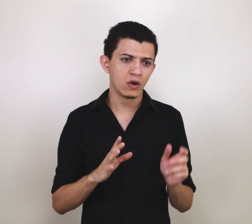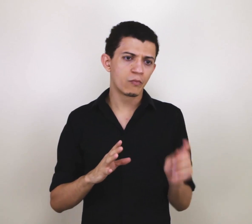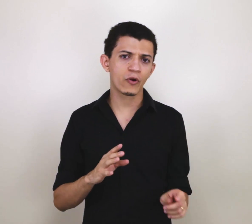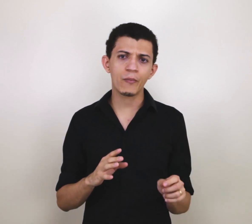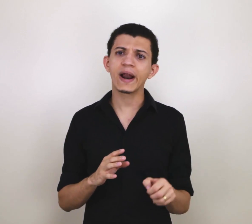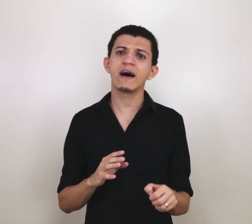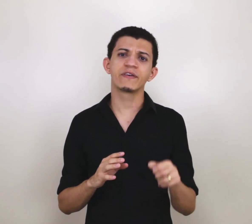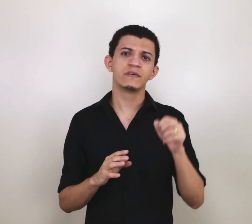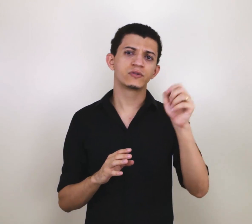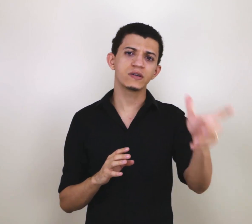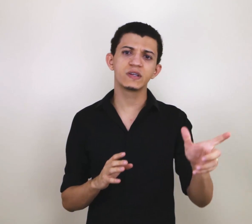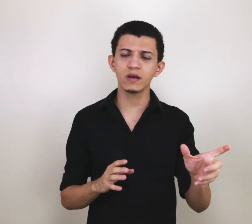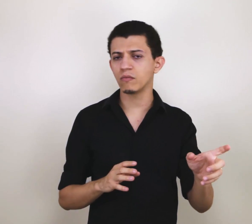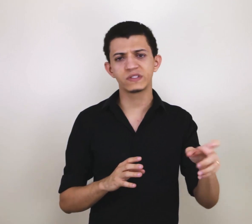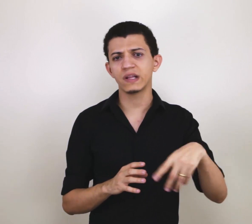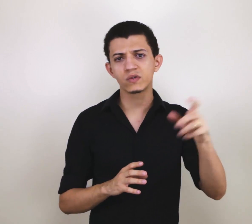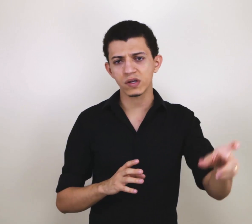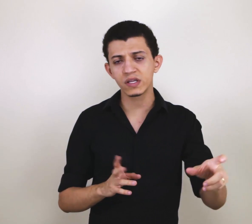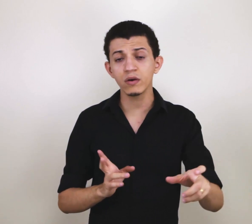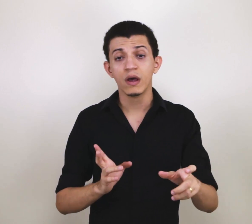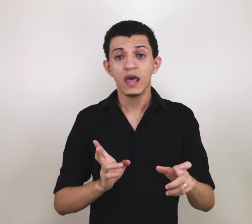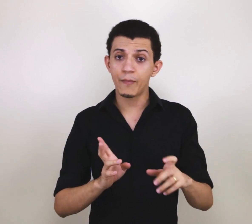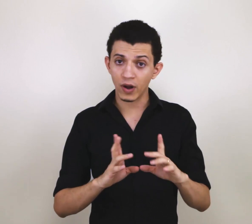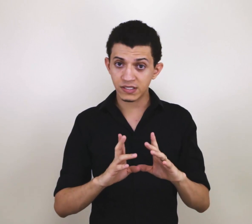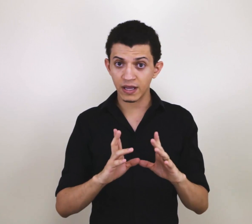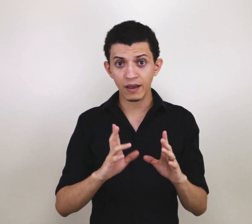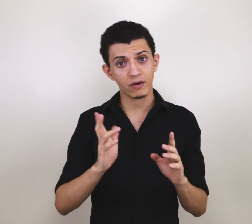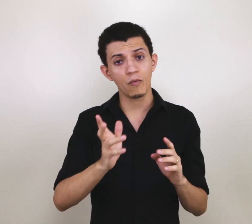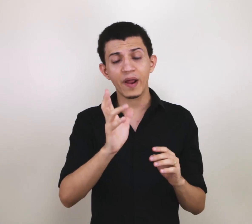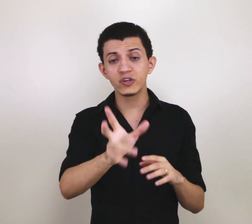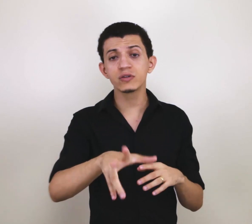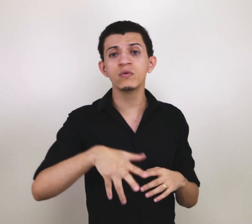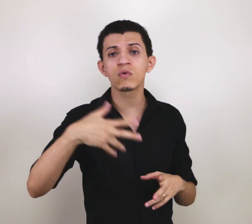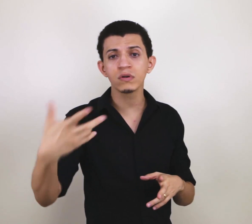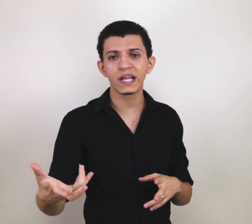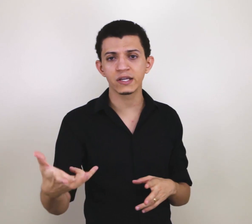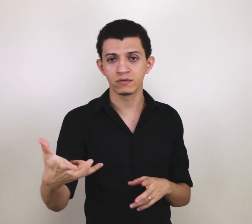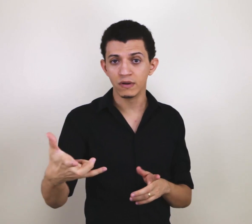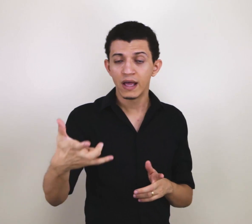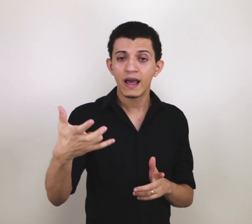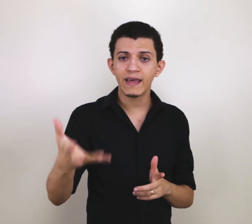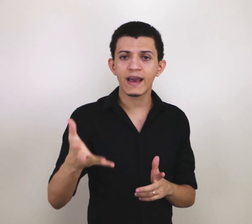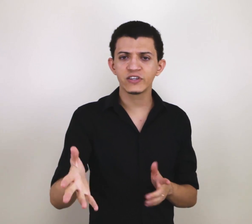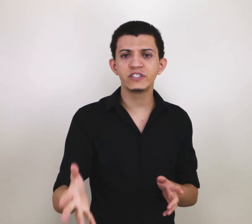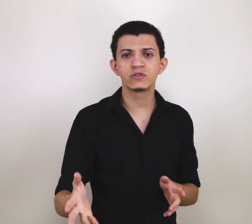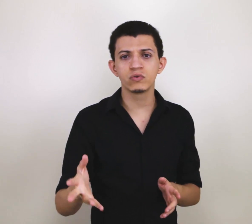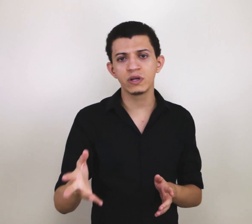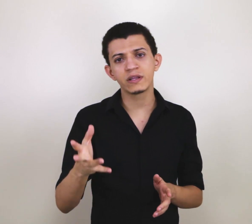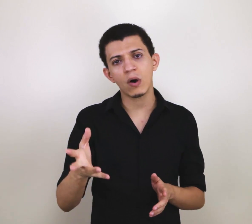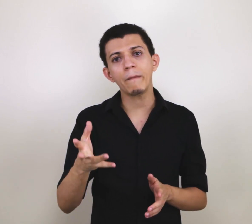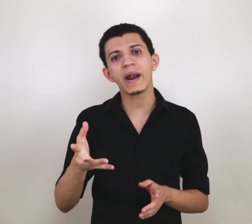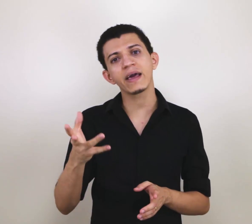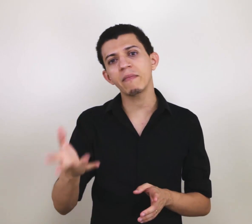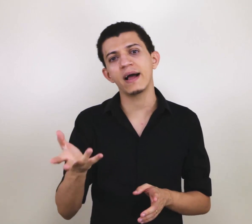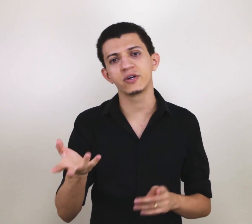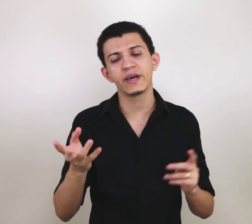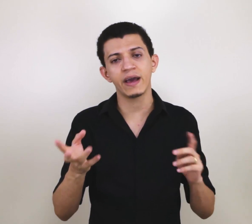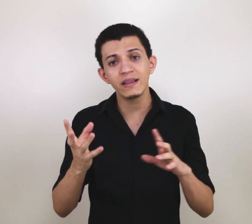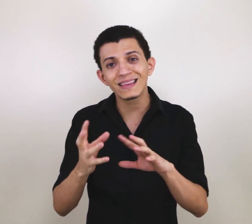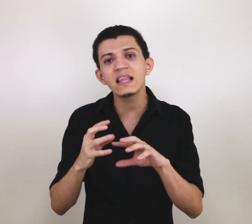por uma palavra sozinha, um sinal sozinho, e pode ser compreendido num contexto. E aí a gente estuda, então, a pragmática, que é entender